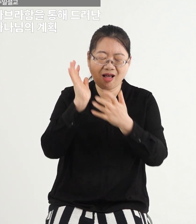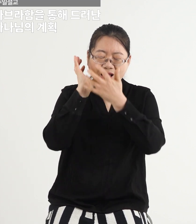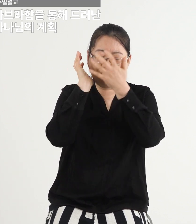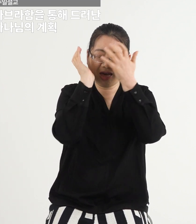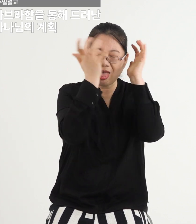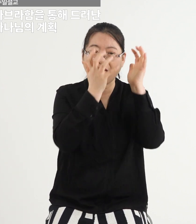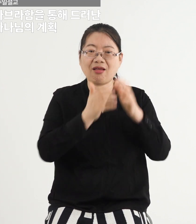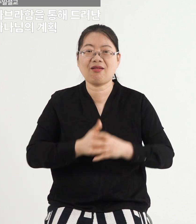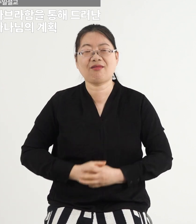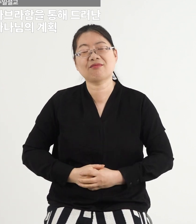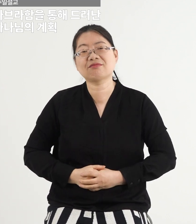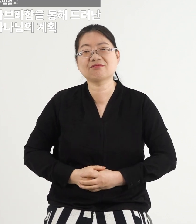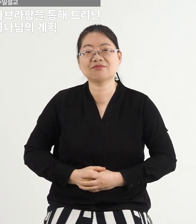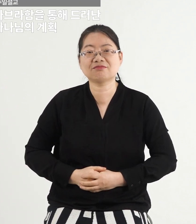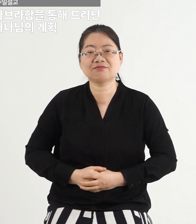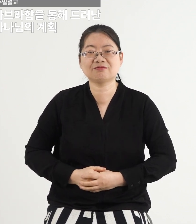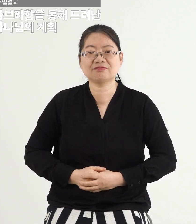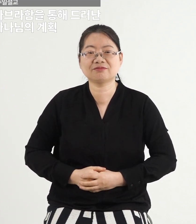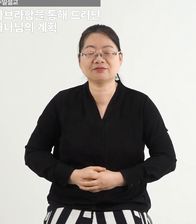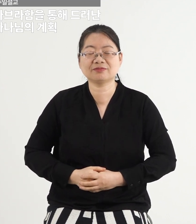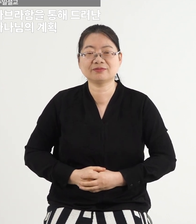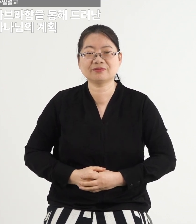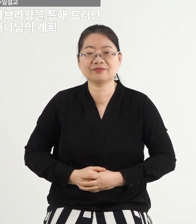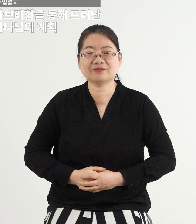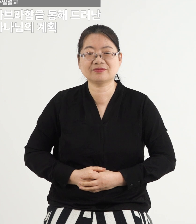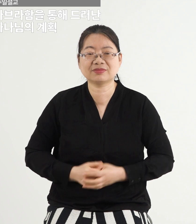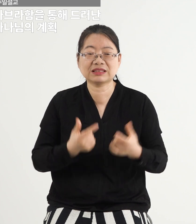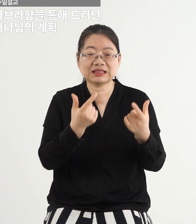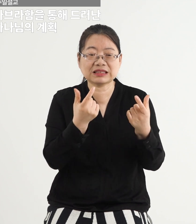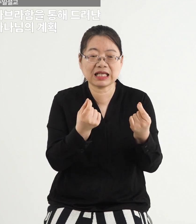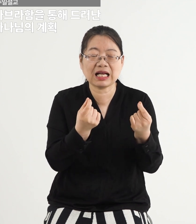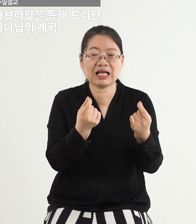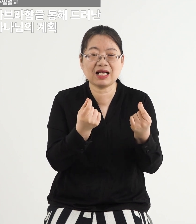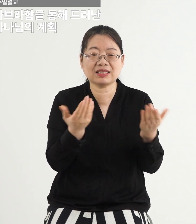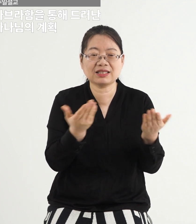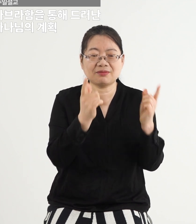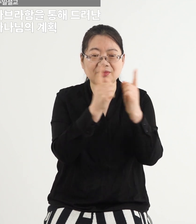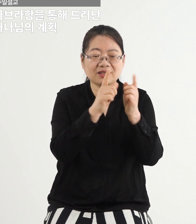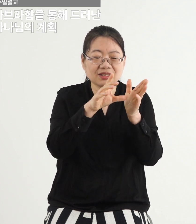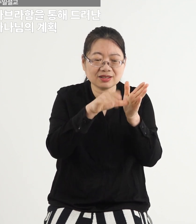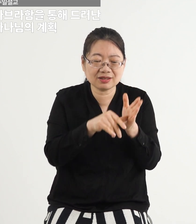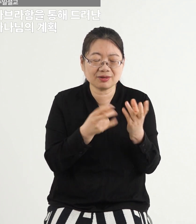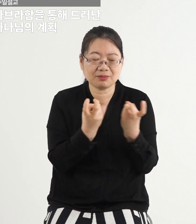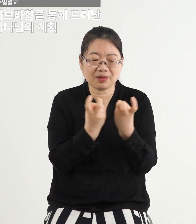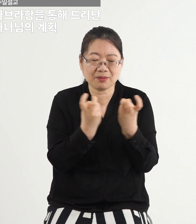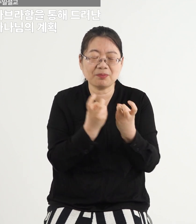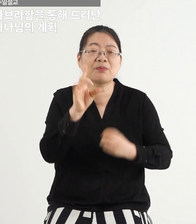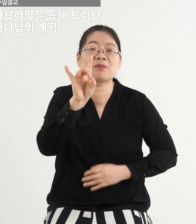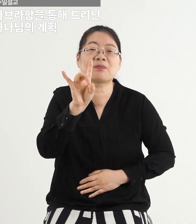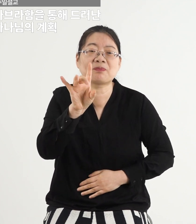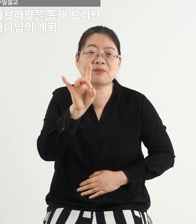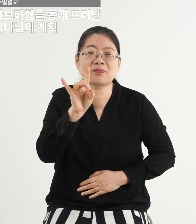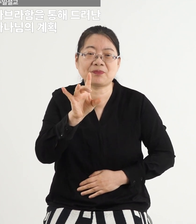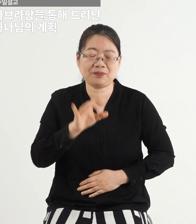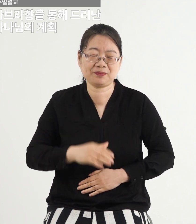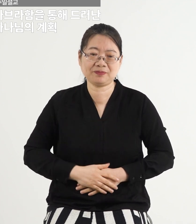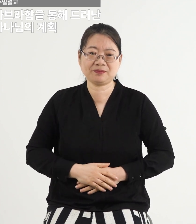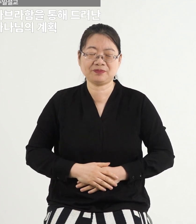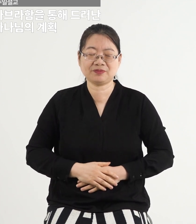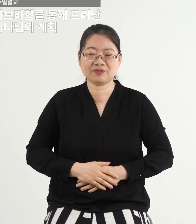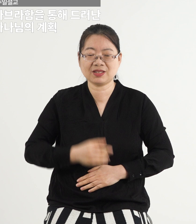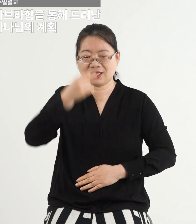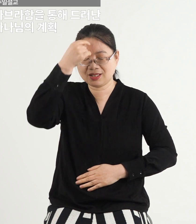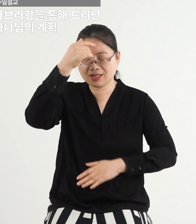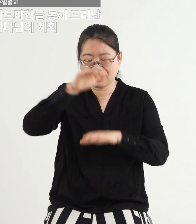차릴 때가 있어요. 그때 방법은 하나밖에 없어요. 딱